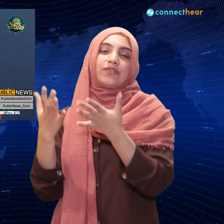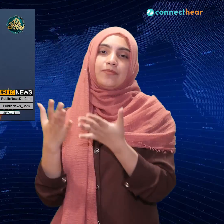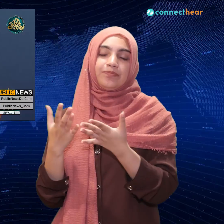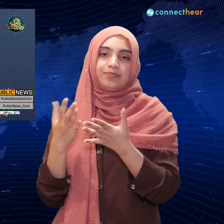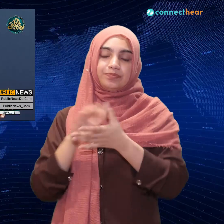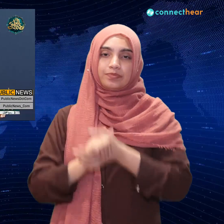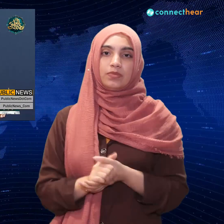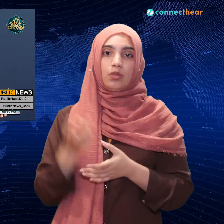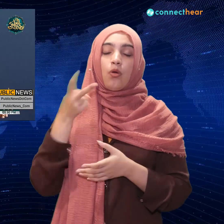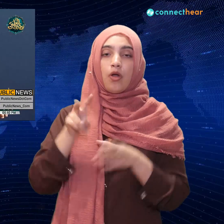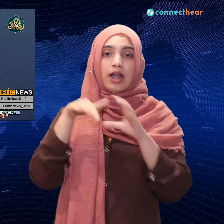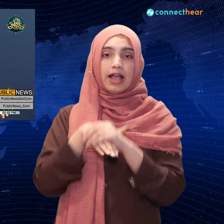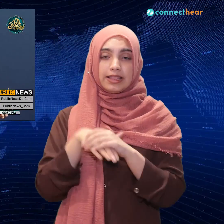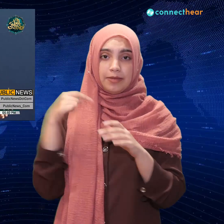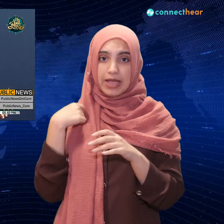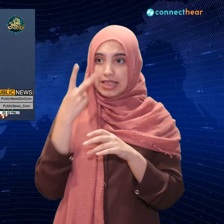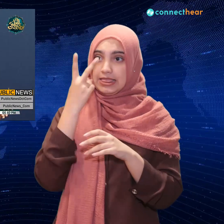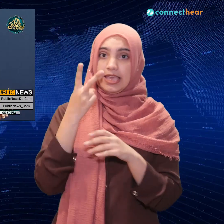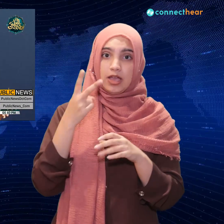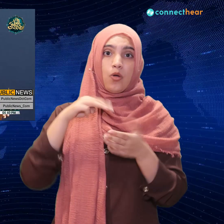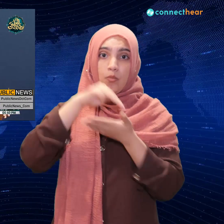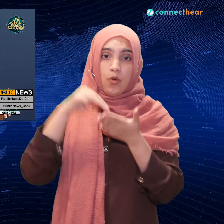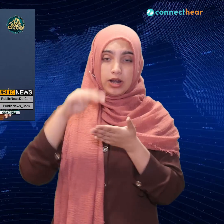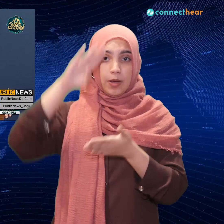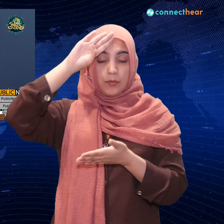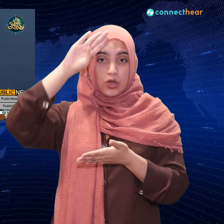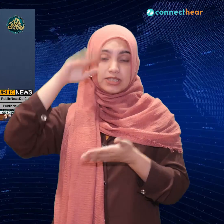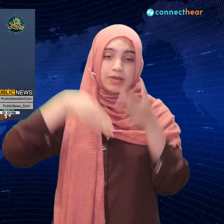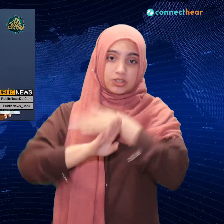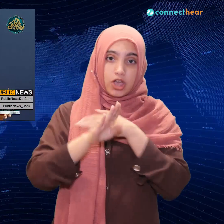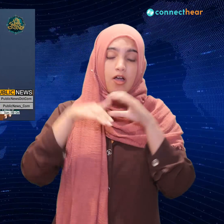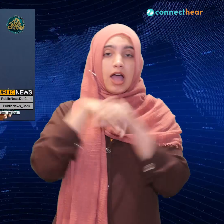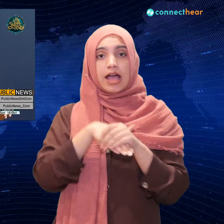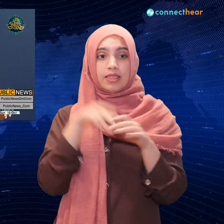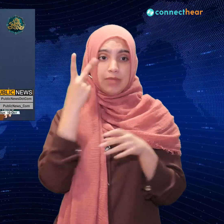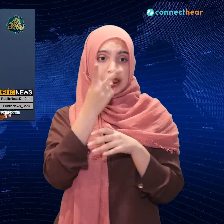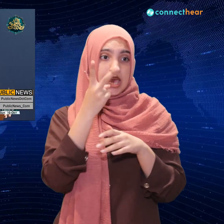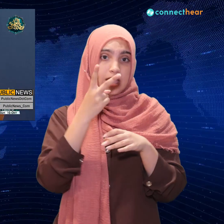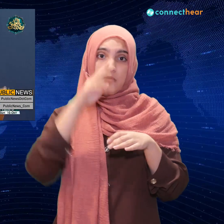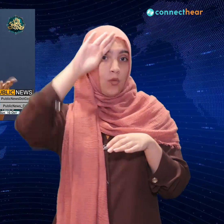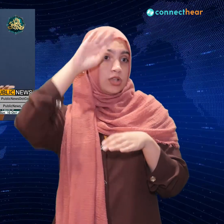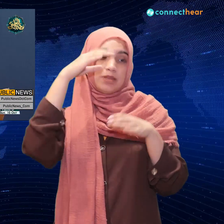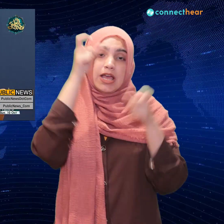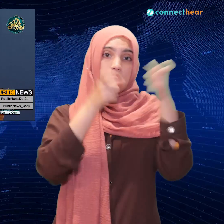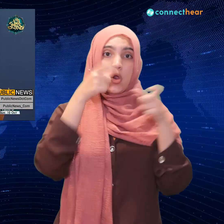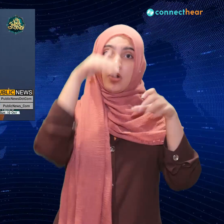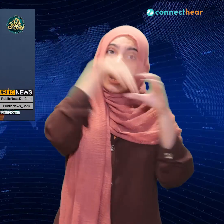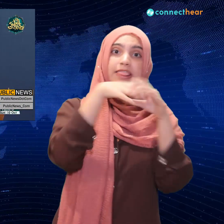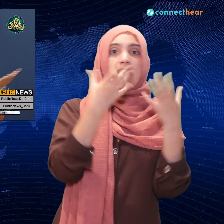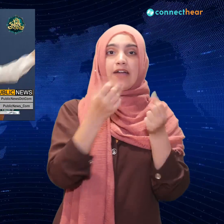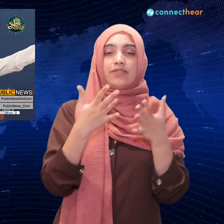وہاں کا جو چیزیں ہمیں کہا جاتا تھا، جو ہمیں بتائی جاتی تھی، وہ تو بالکل